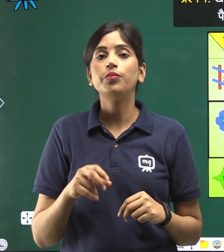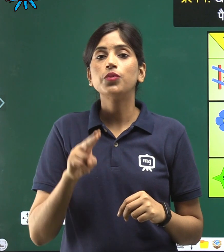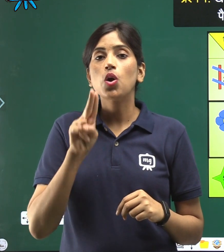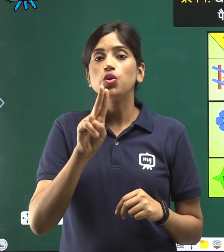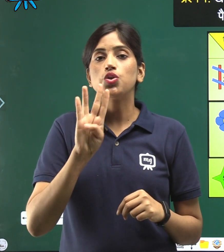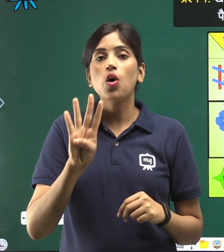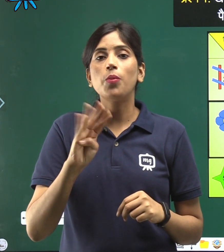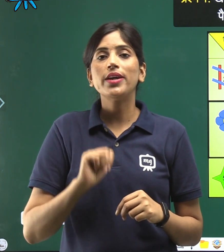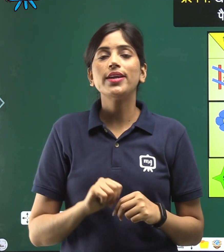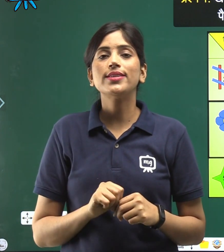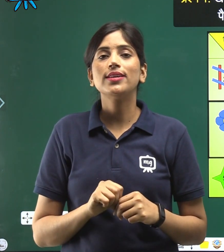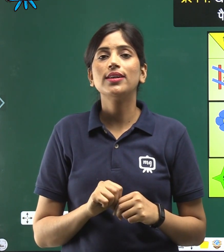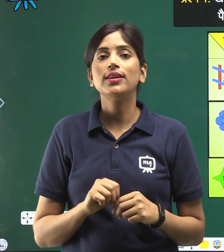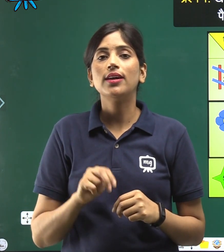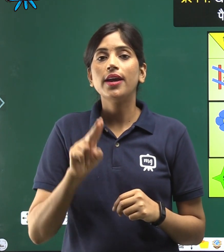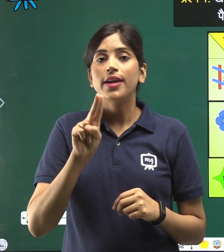24